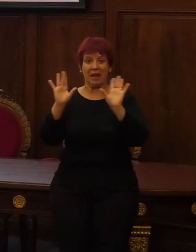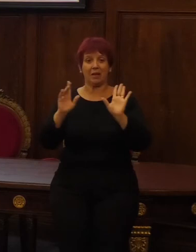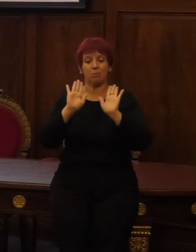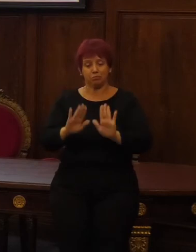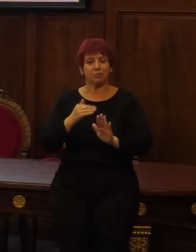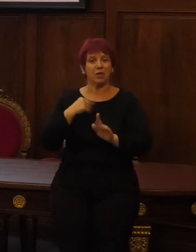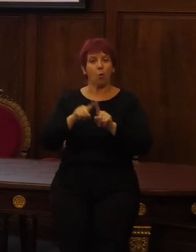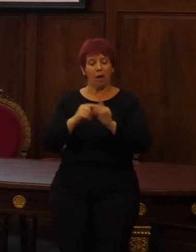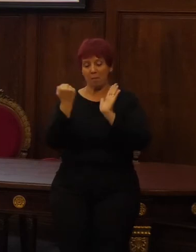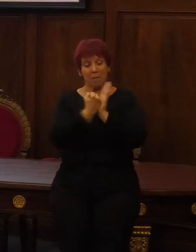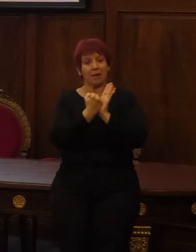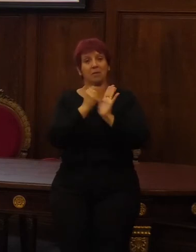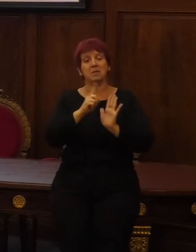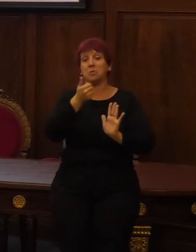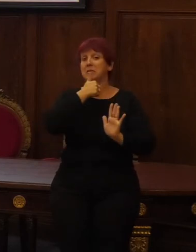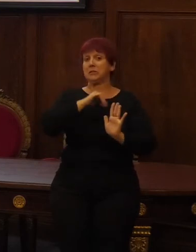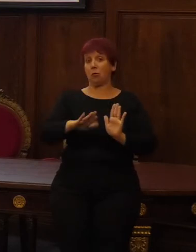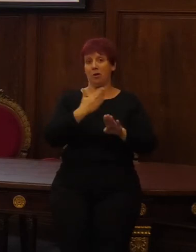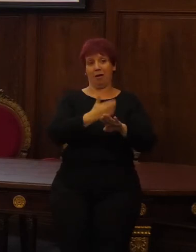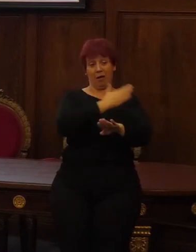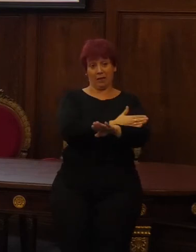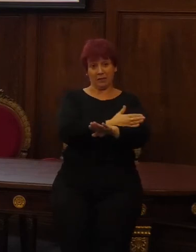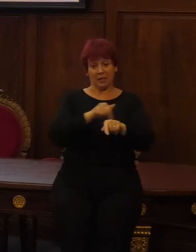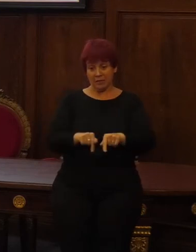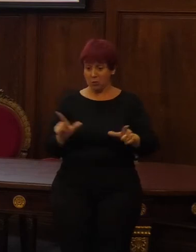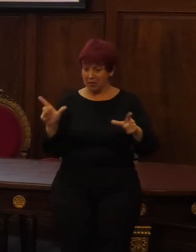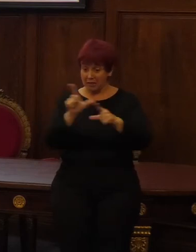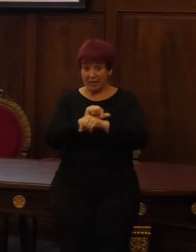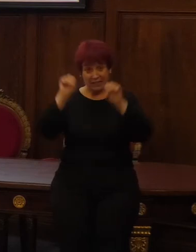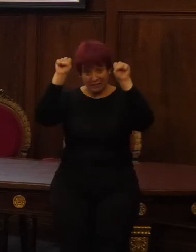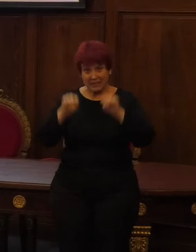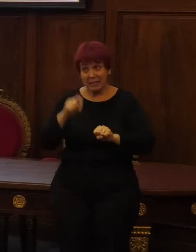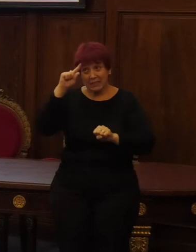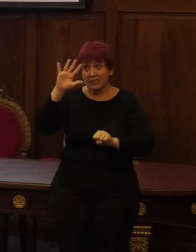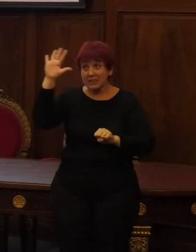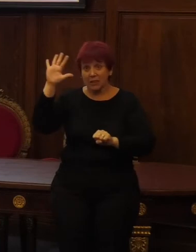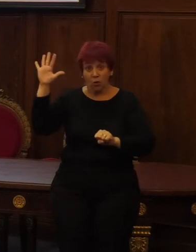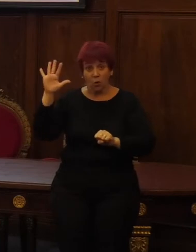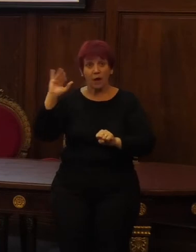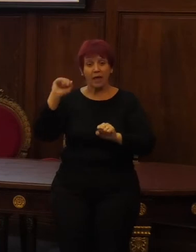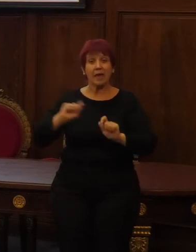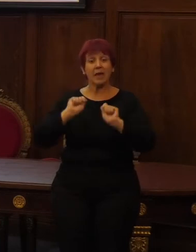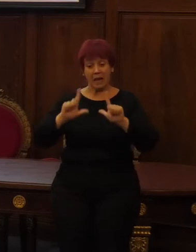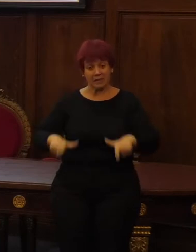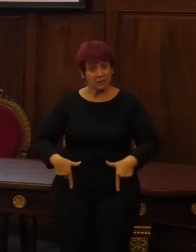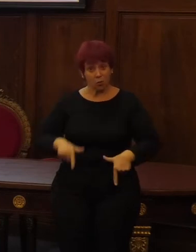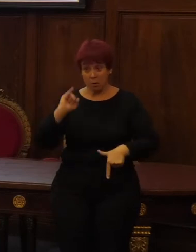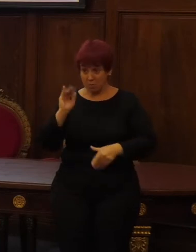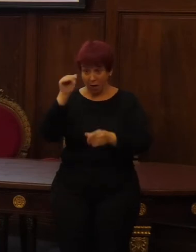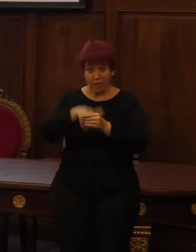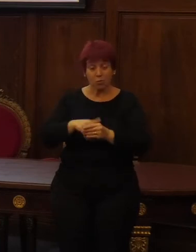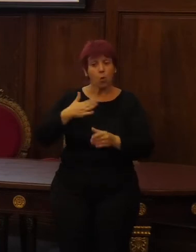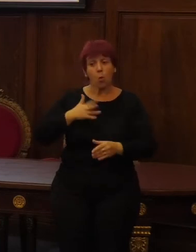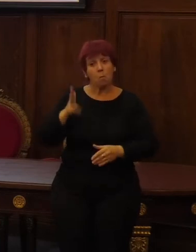claramente en nuestra historia. El cierre definitivo del Instituto de Psicología y la licenciatura en la